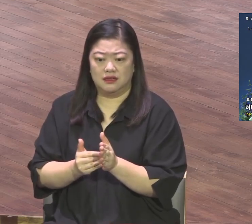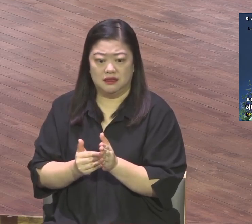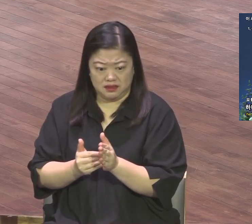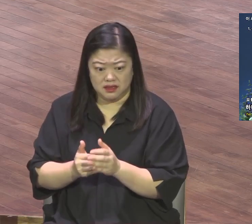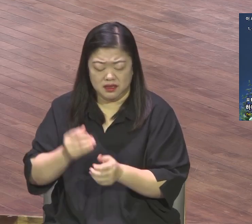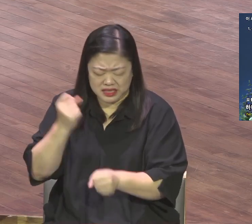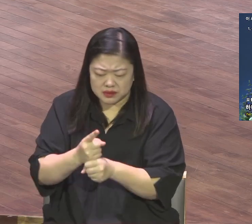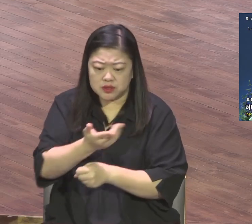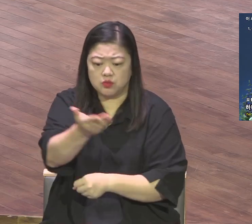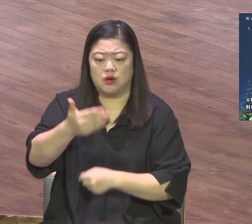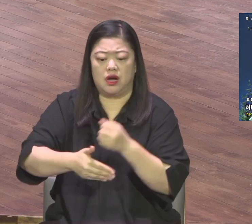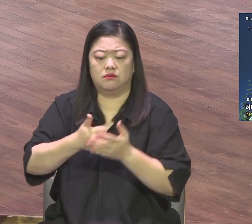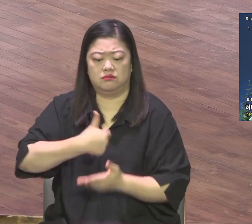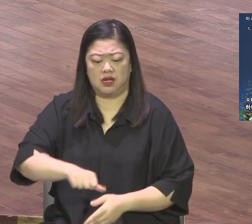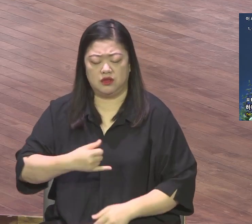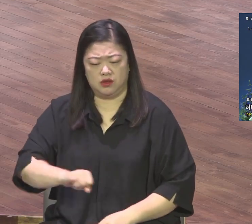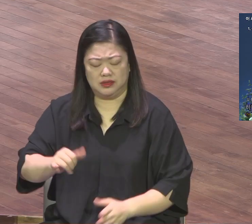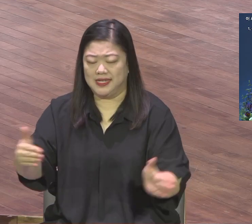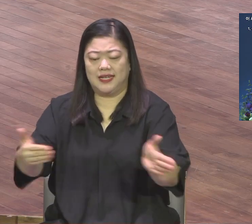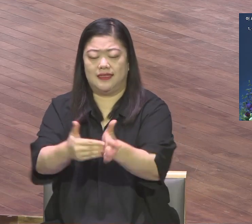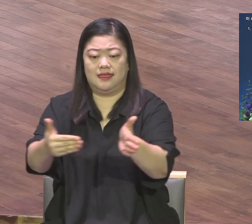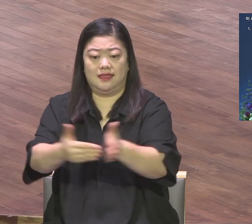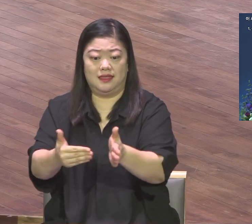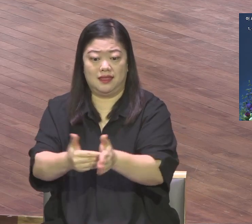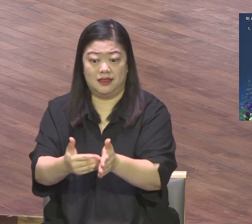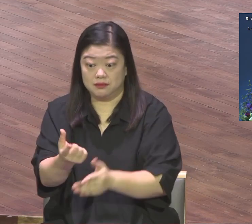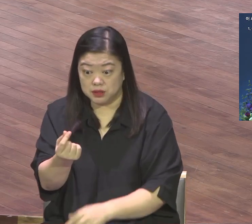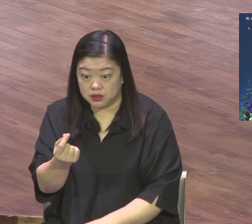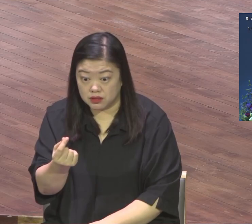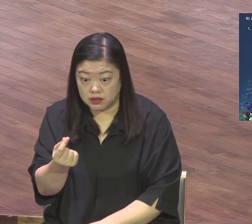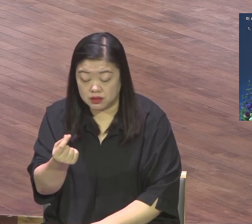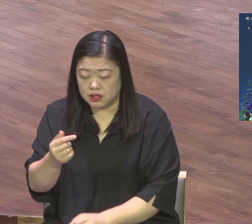되는 권세를 주었다. 예수를 내 구주로